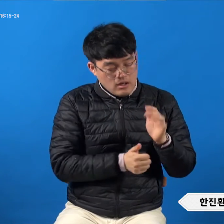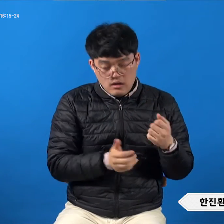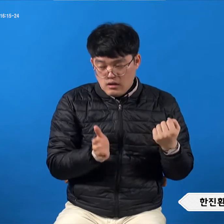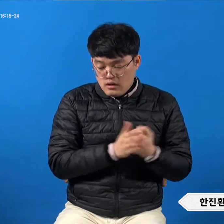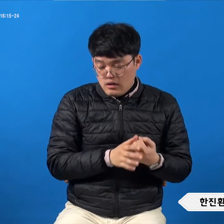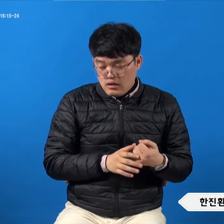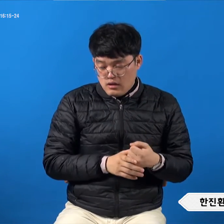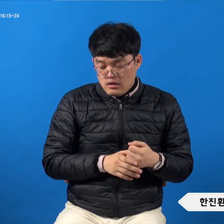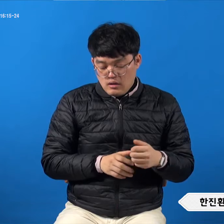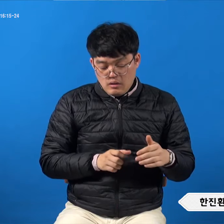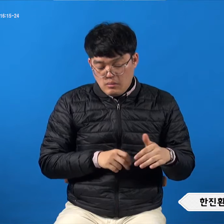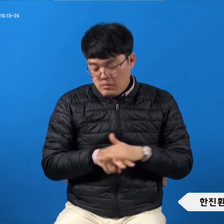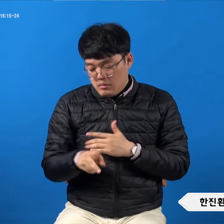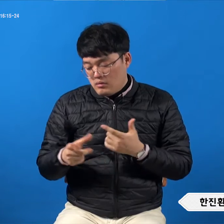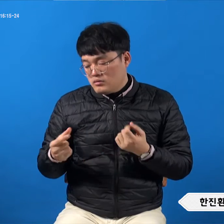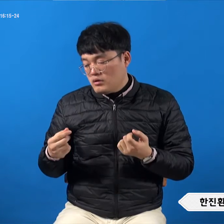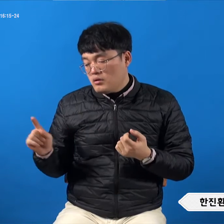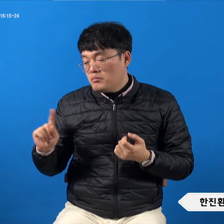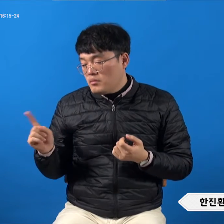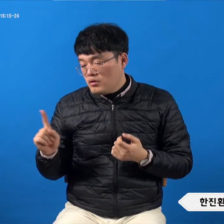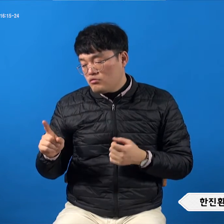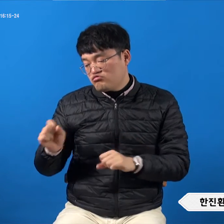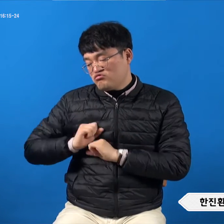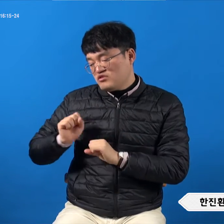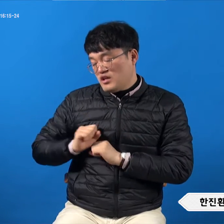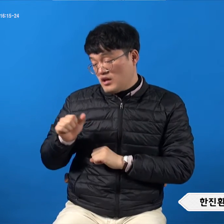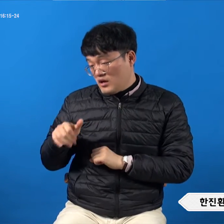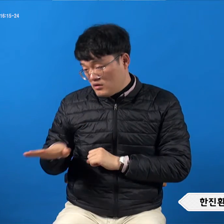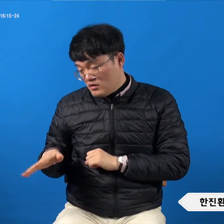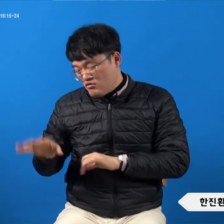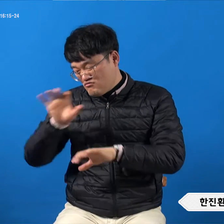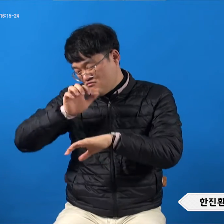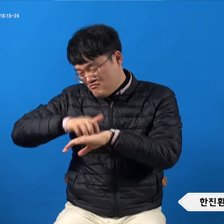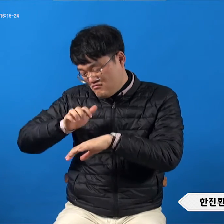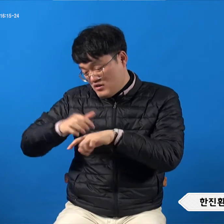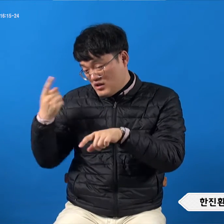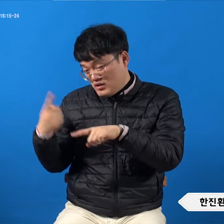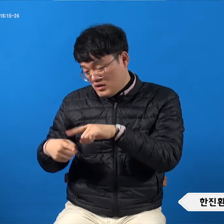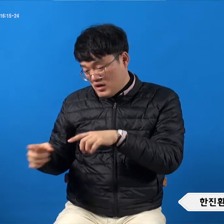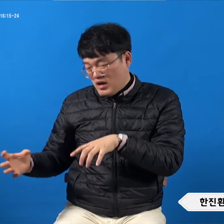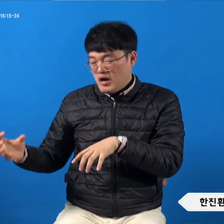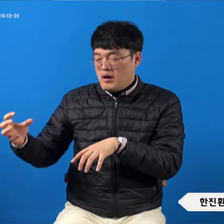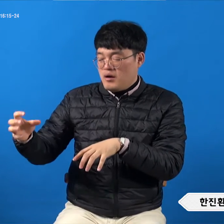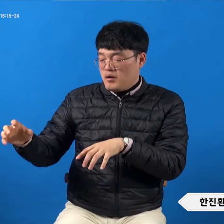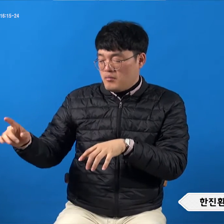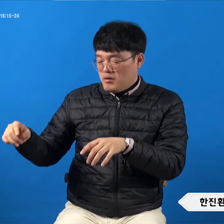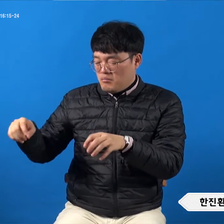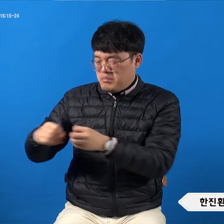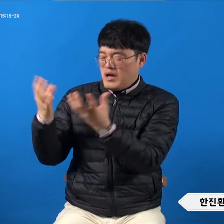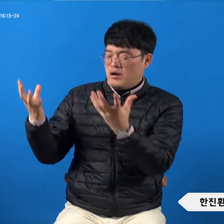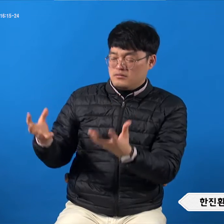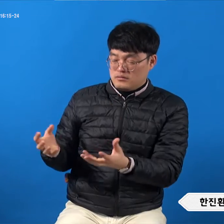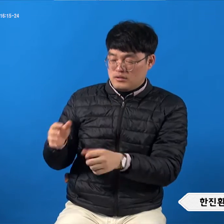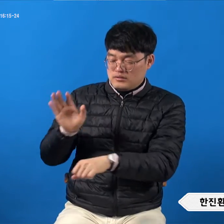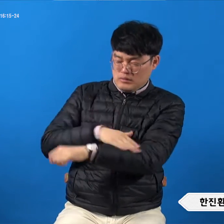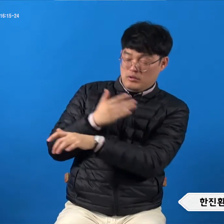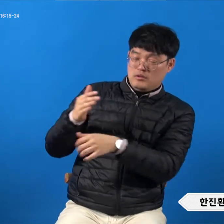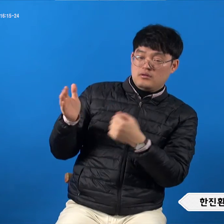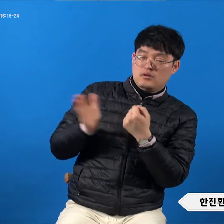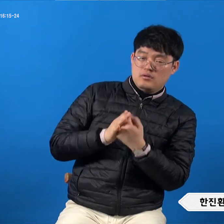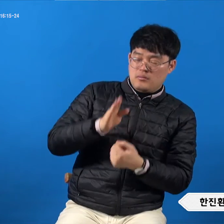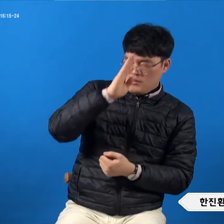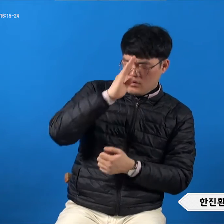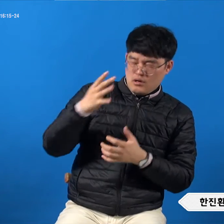중에 날아온 유탄에 맞아서 병까지 얻었습니다. 우울증에 빠져서 자살 충동마저